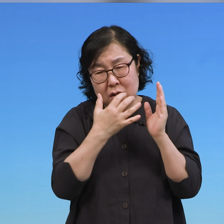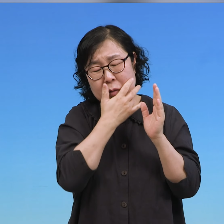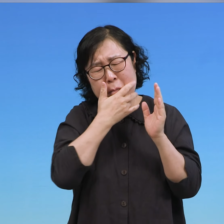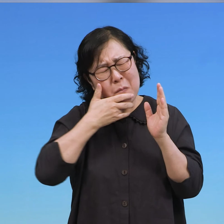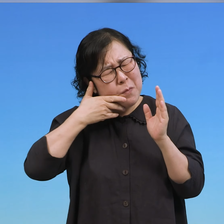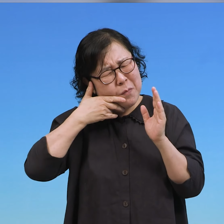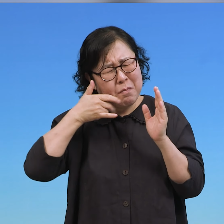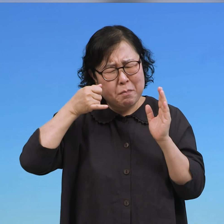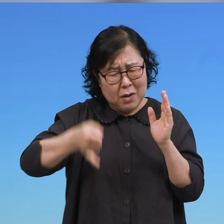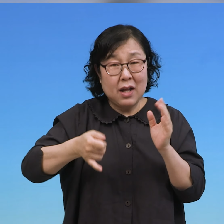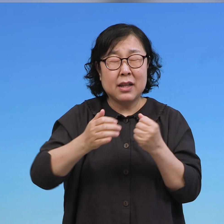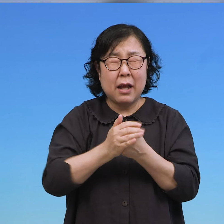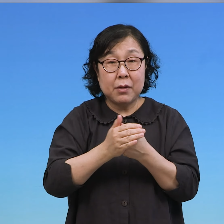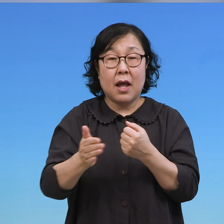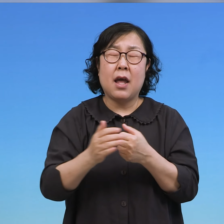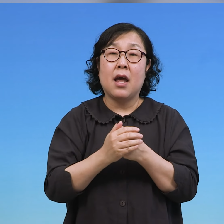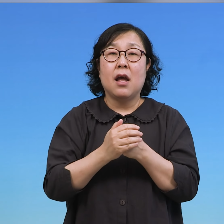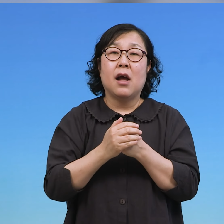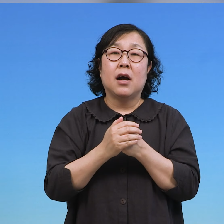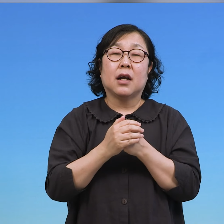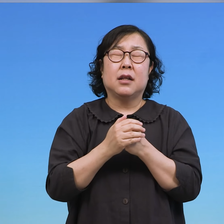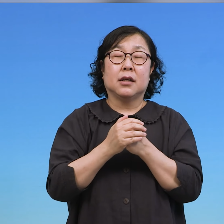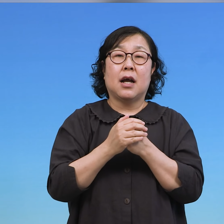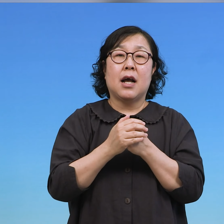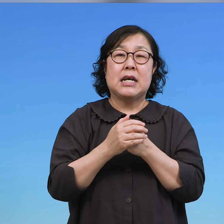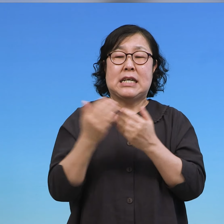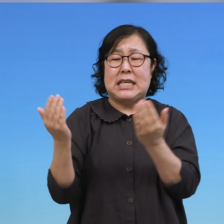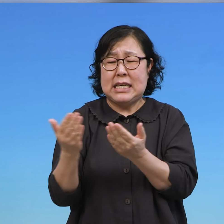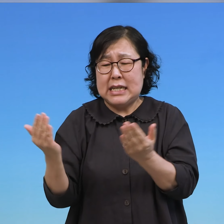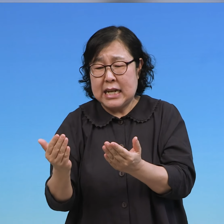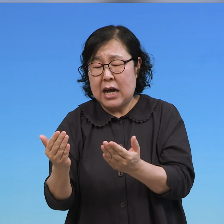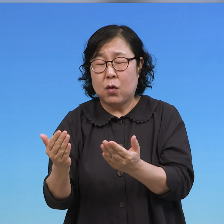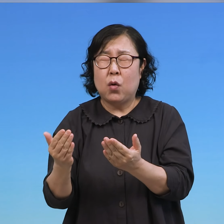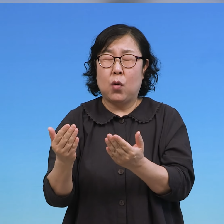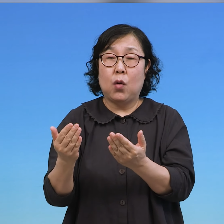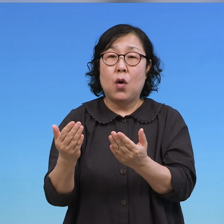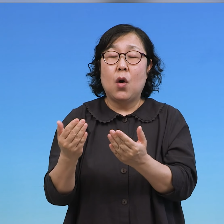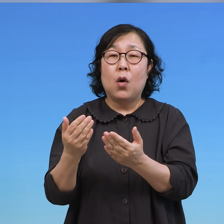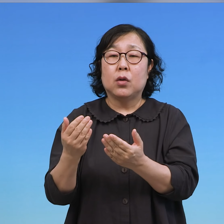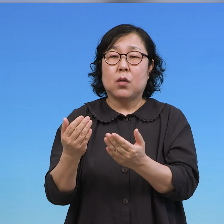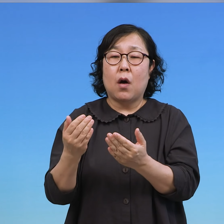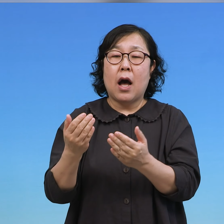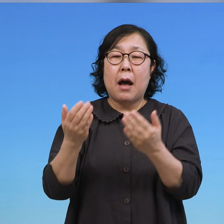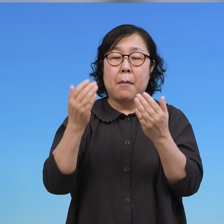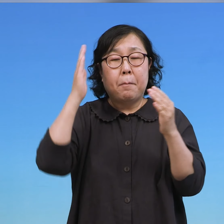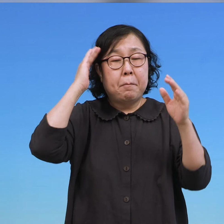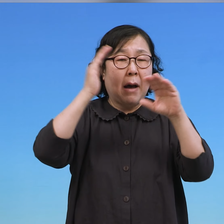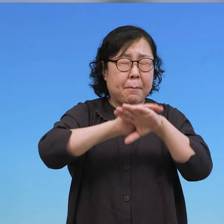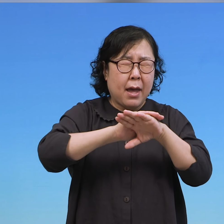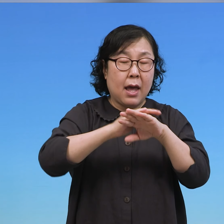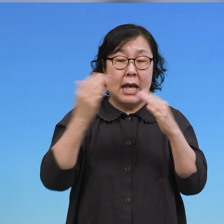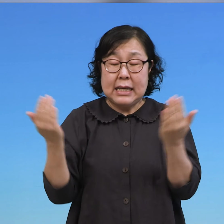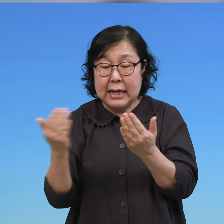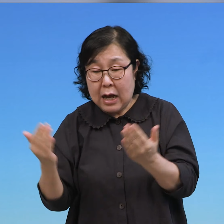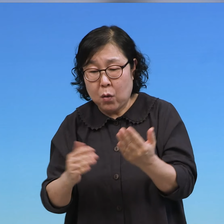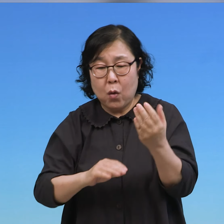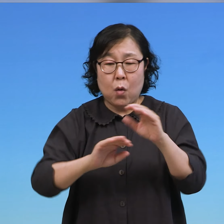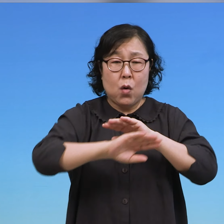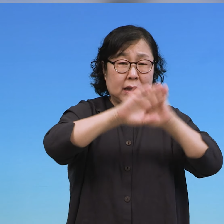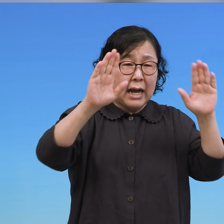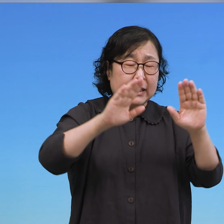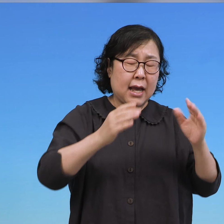그래도 영어도 못하는데 풀타임으로 막노동 같은 일을 하면서 학교를 다니니까 이래갖고 어느 천년에